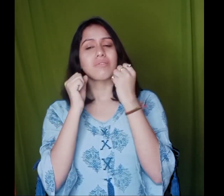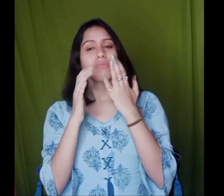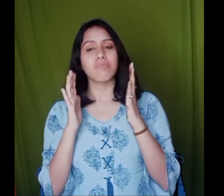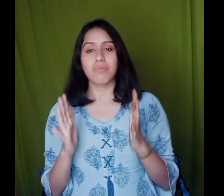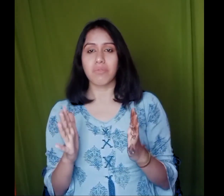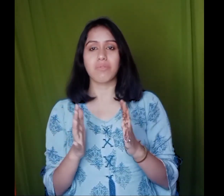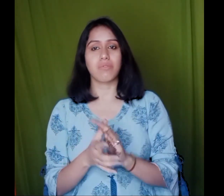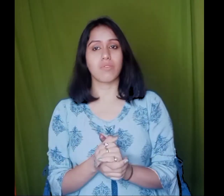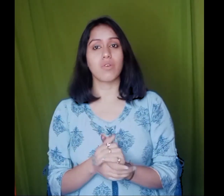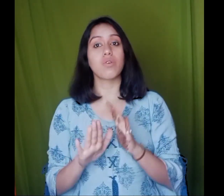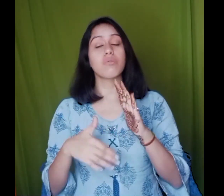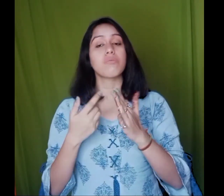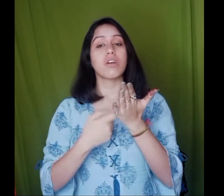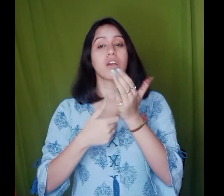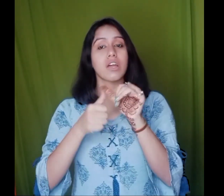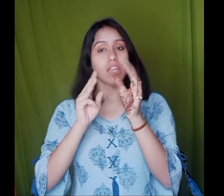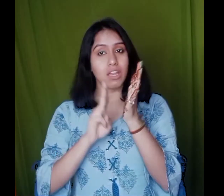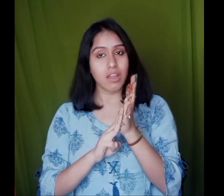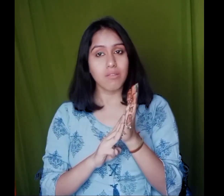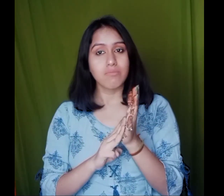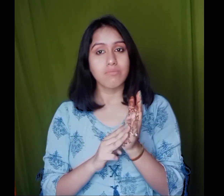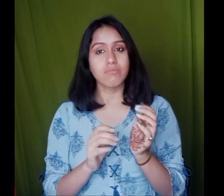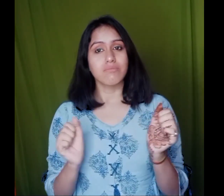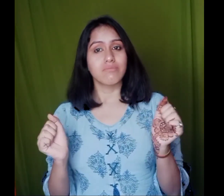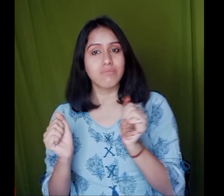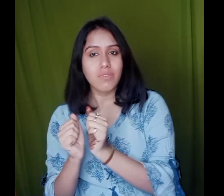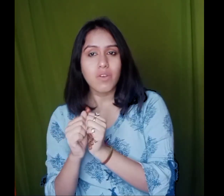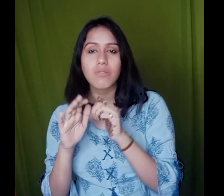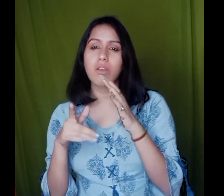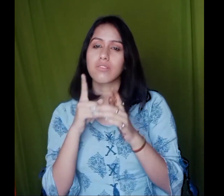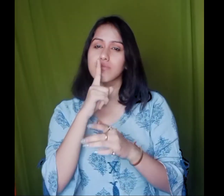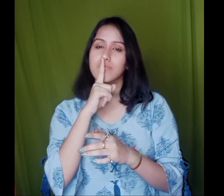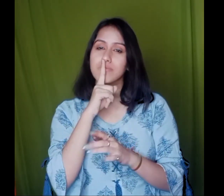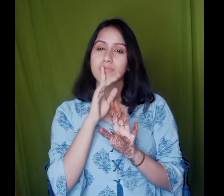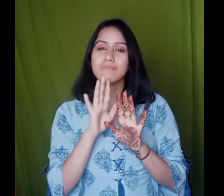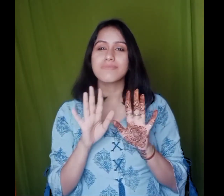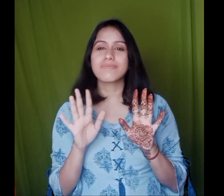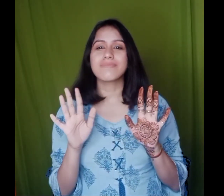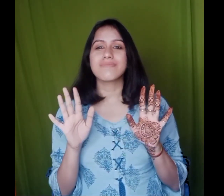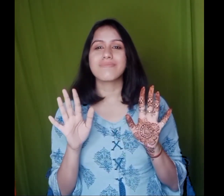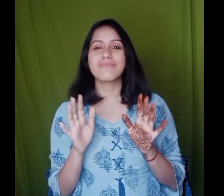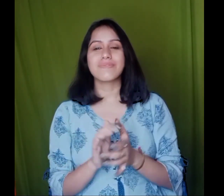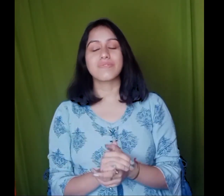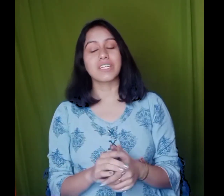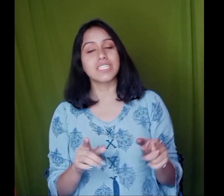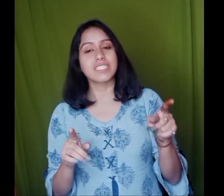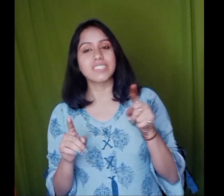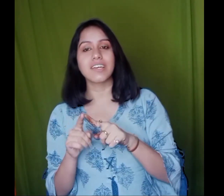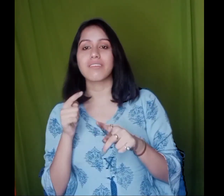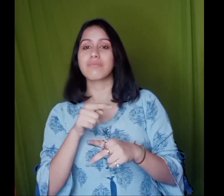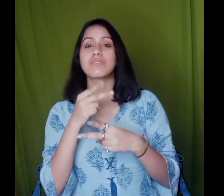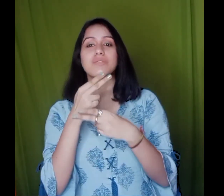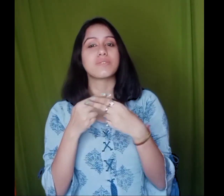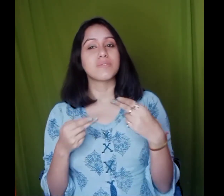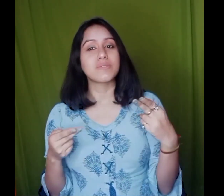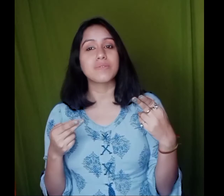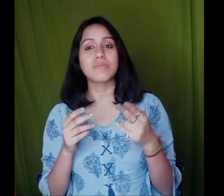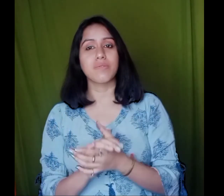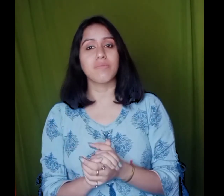स्नेह समर्पण था अपने भाई के लिए लक्ष्मण जी का। कहा जाता है कि जब वो पैदा हुए तो रोए जा रहे थे, छोटा बच्चा रोता है, रोए